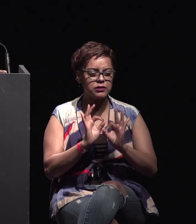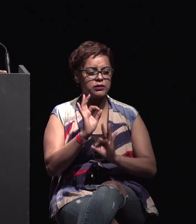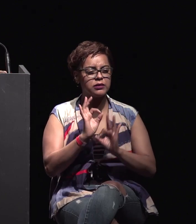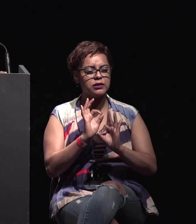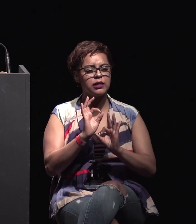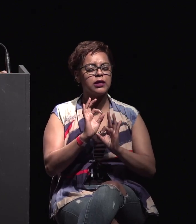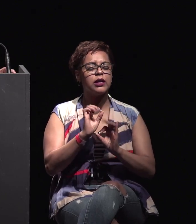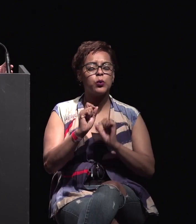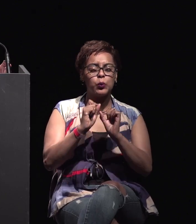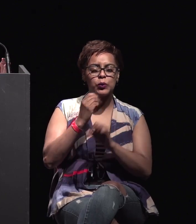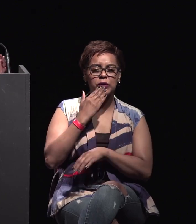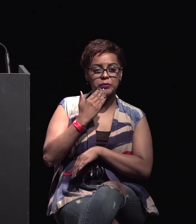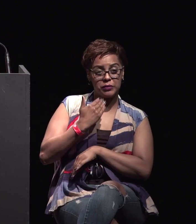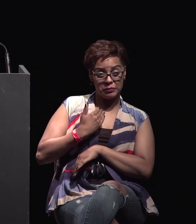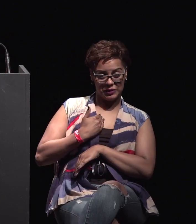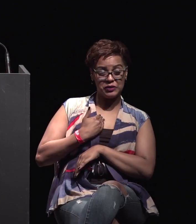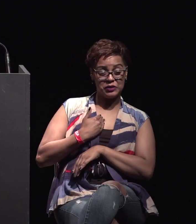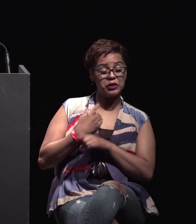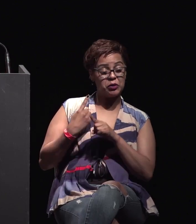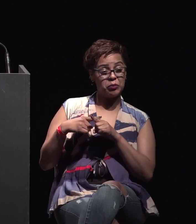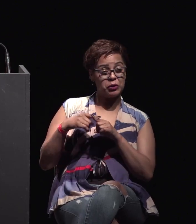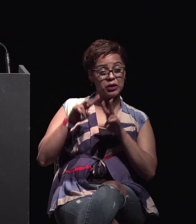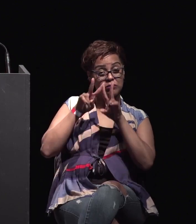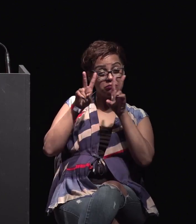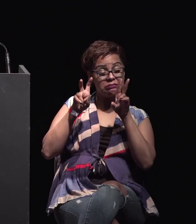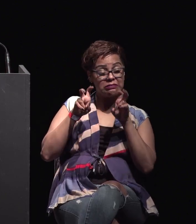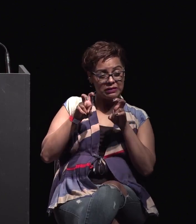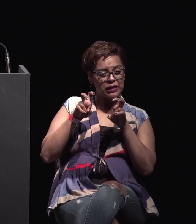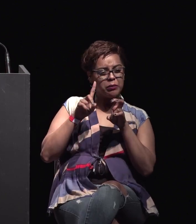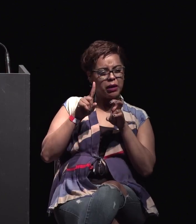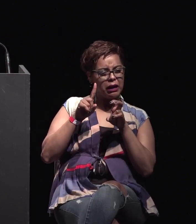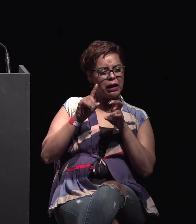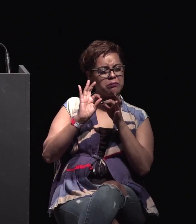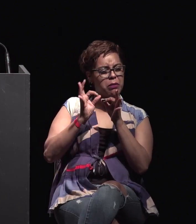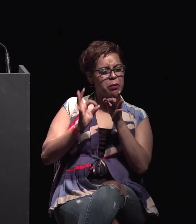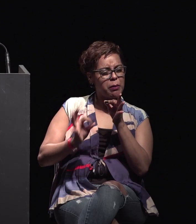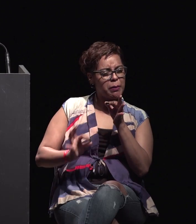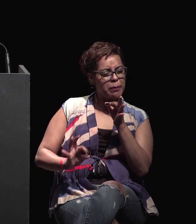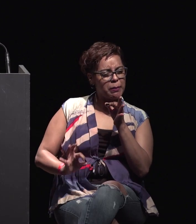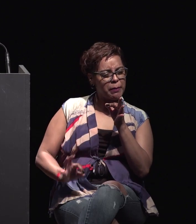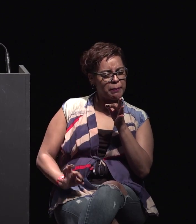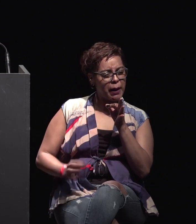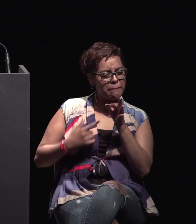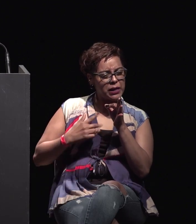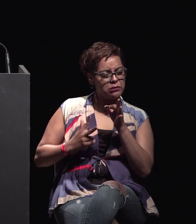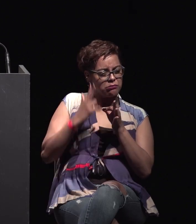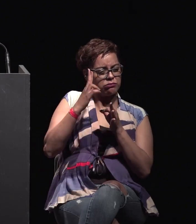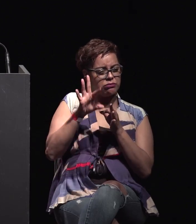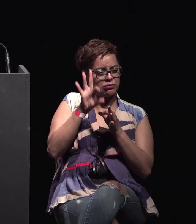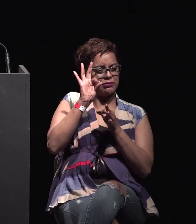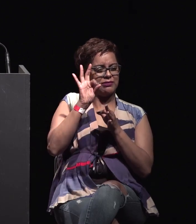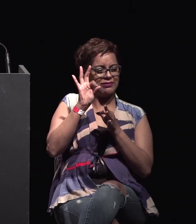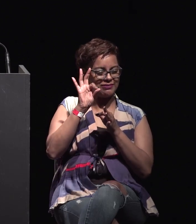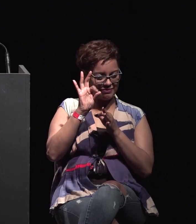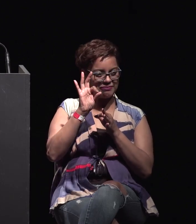do tema amplo que me foi apresentado,